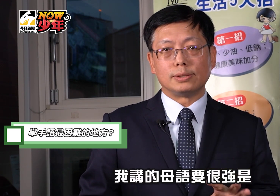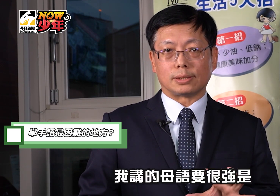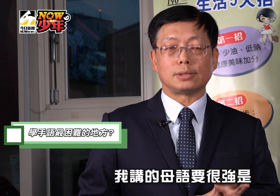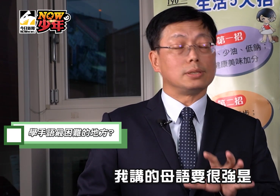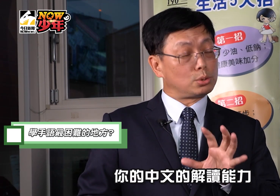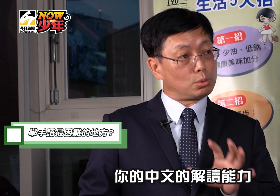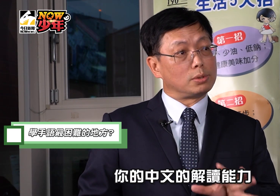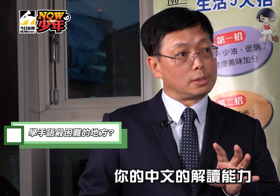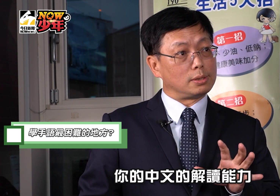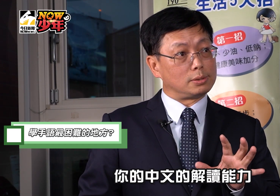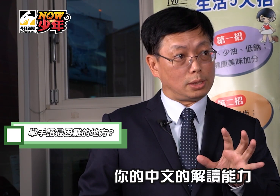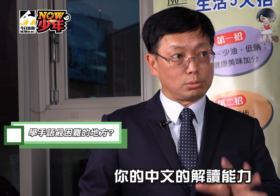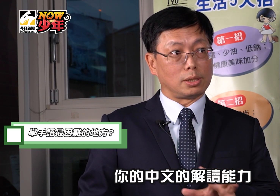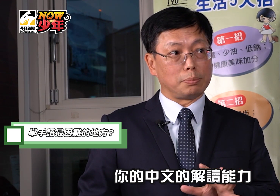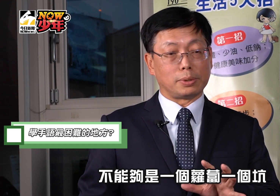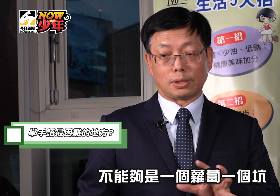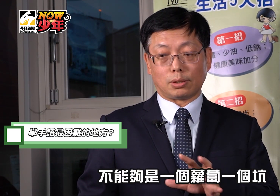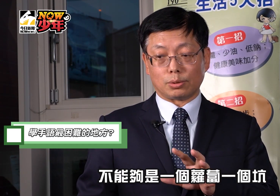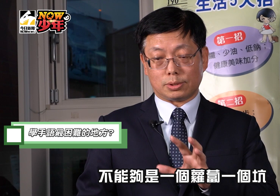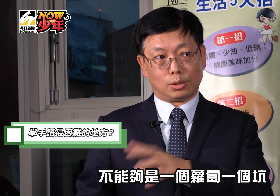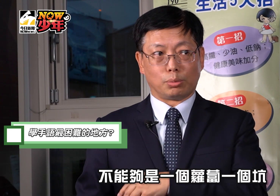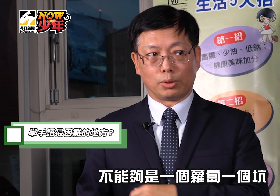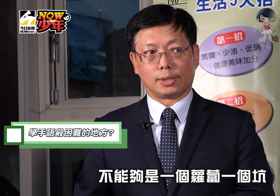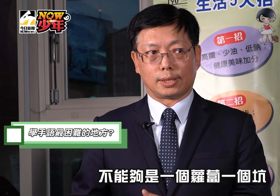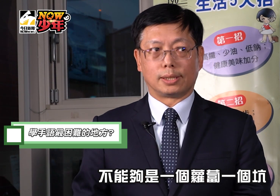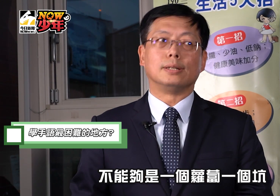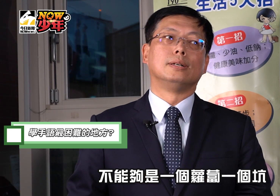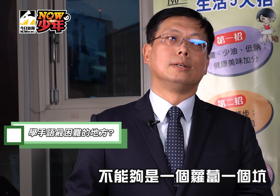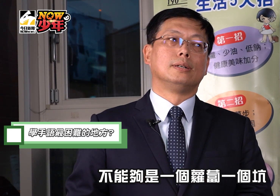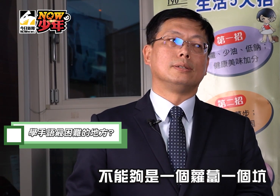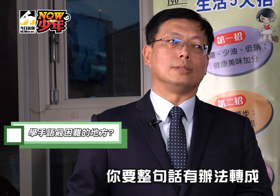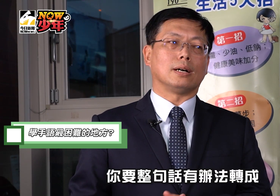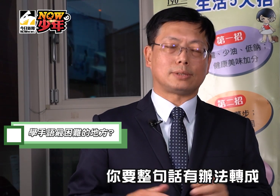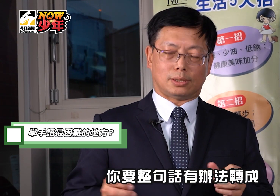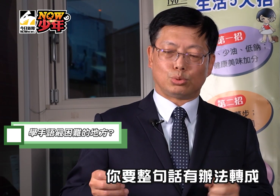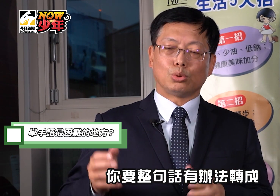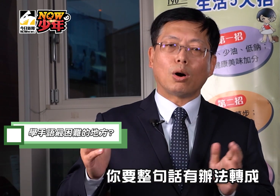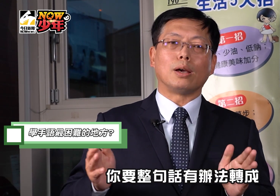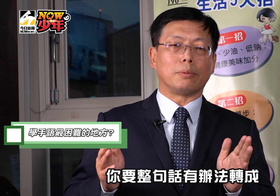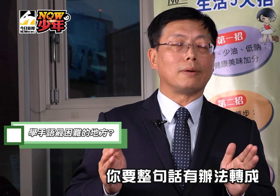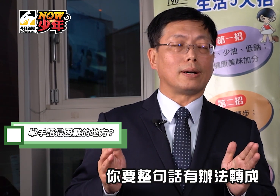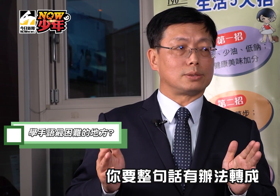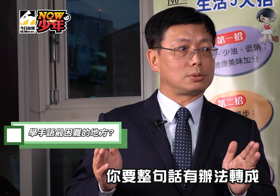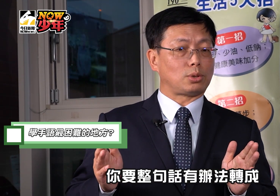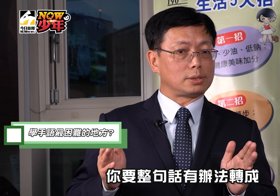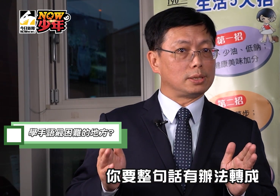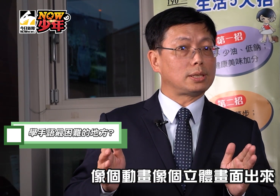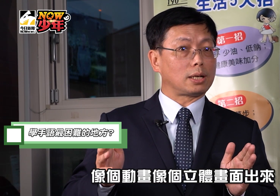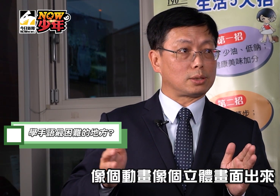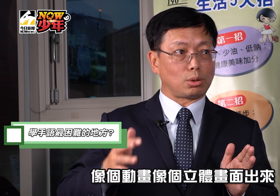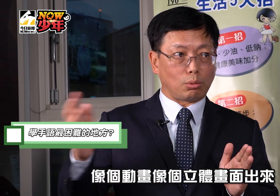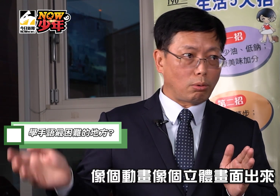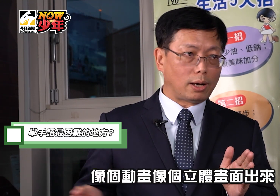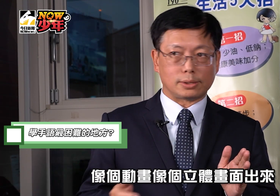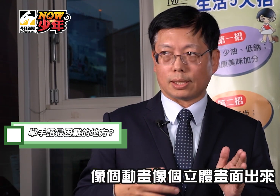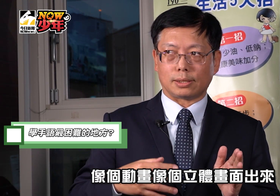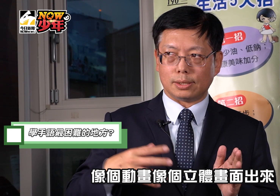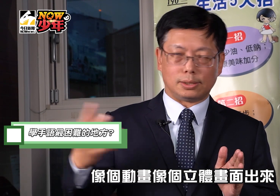强，是你的中文的解读能力不能够是一个萝卜一个坑，你要整句话有办法转成像个动画、像个立体